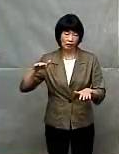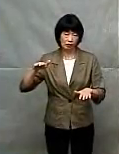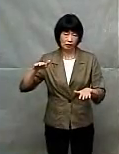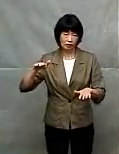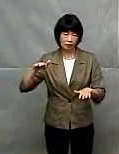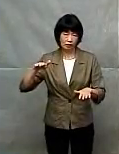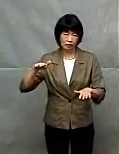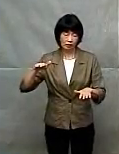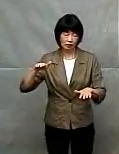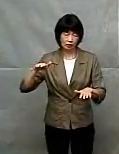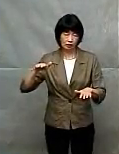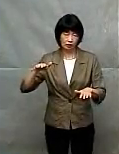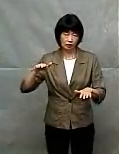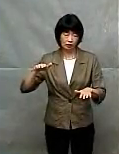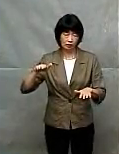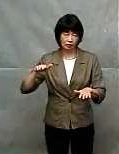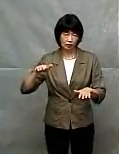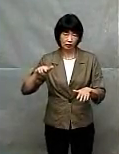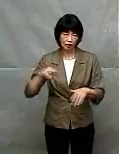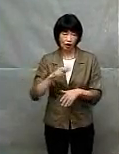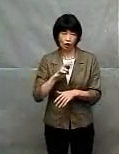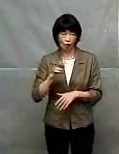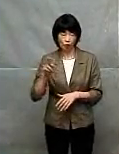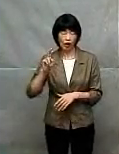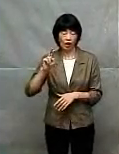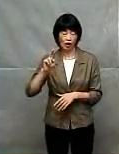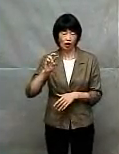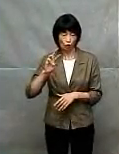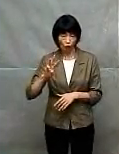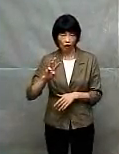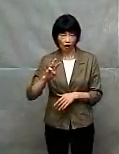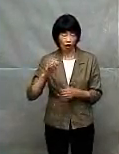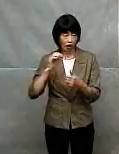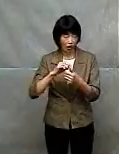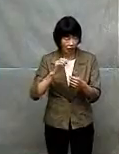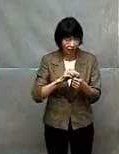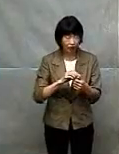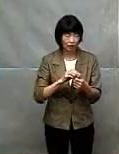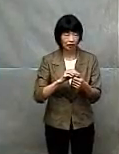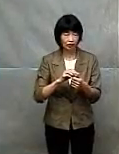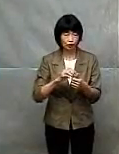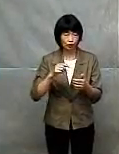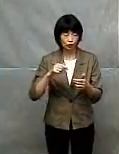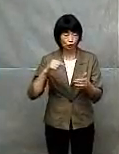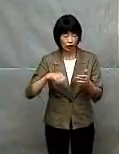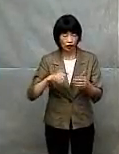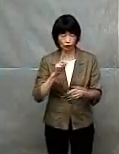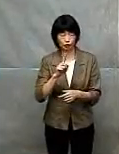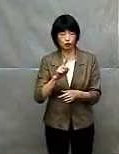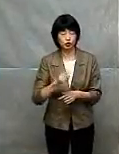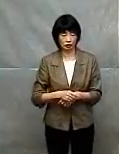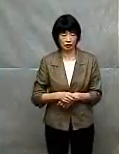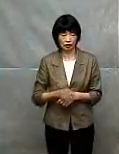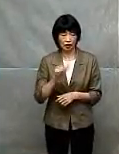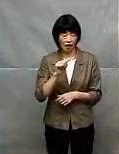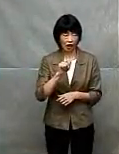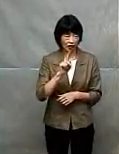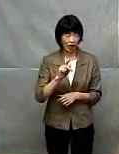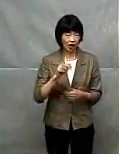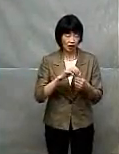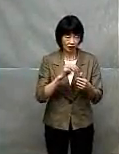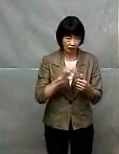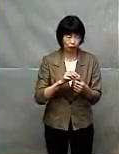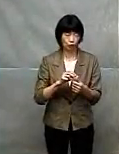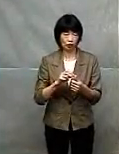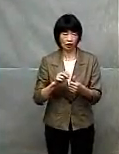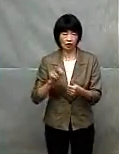パワハラの中の一つかなというふうに、アカハラとかセクハラとかですね、パワハラの一